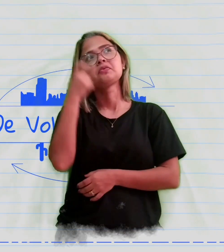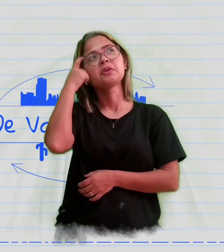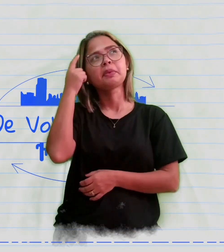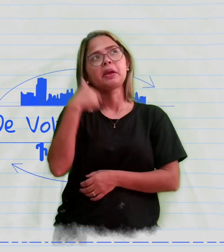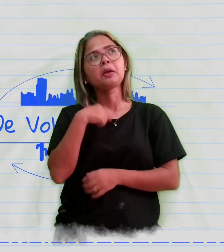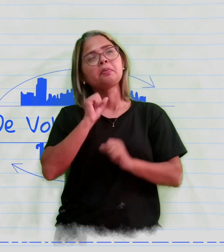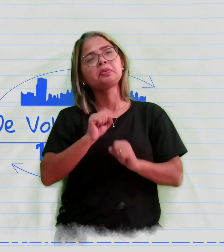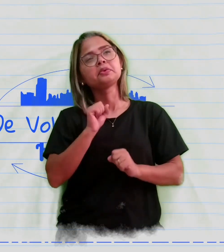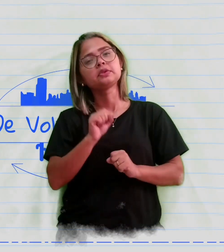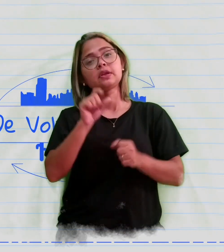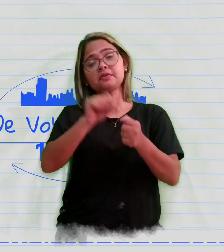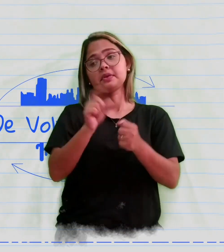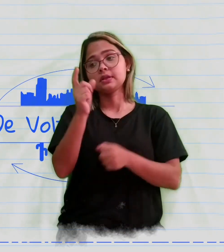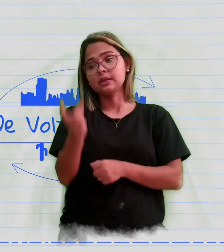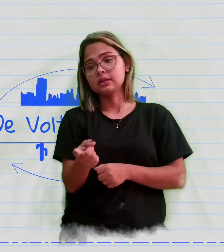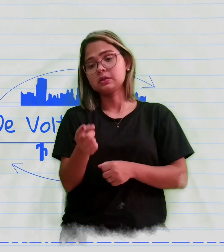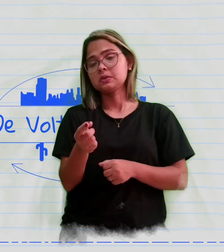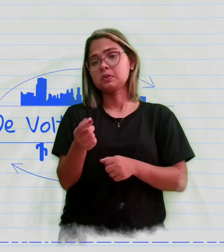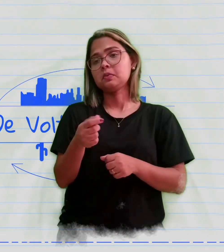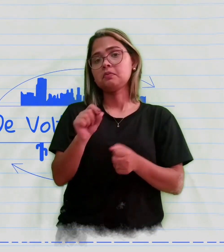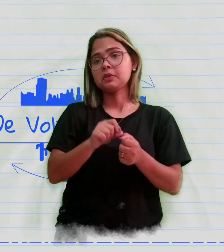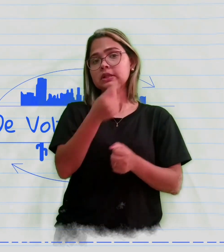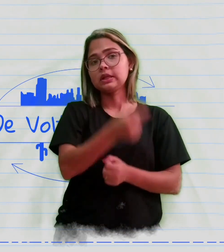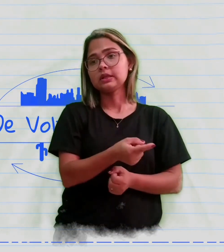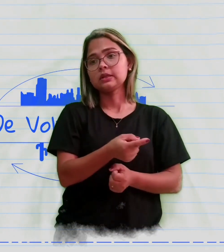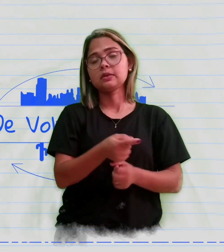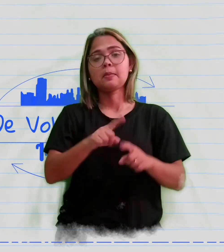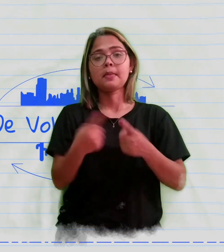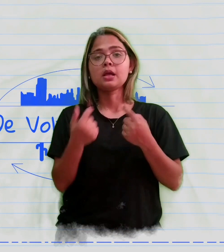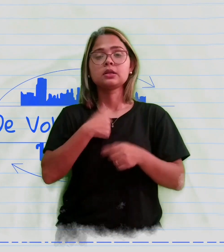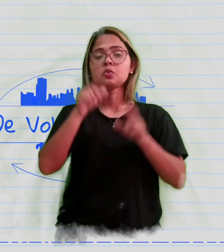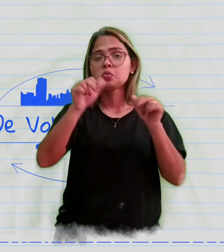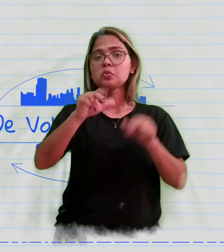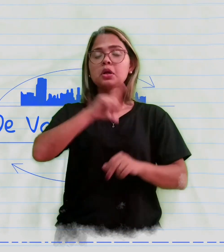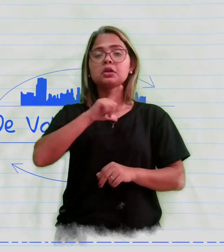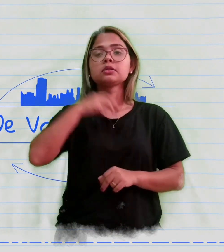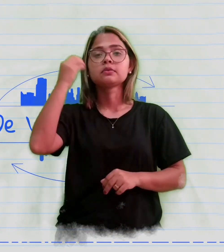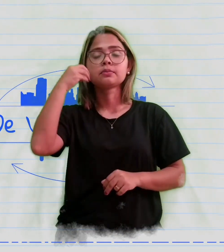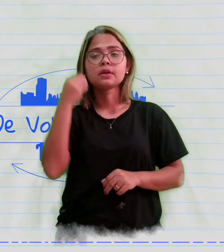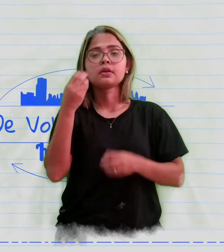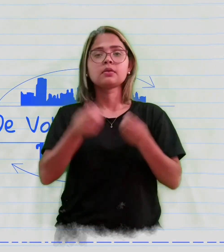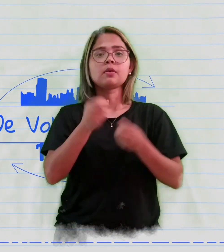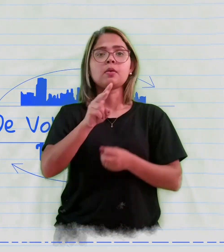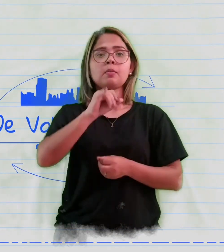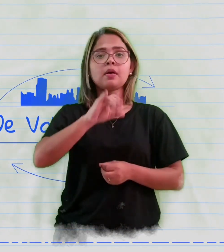ter falado assim. Mas eu nunca tinha tido uma experiência desse tipo. E é você passar toda uma emoção, como a Vicky falou, é sensorial, né?